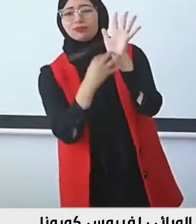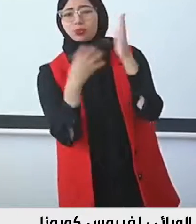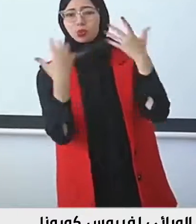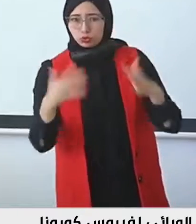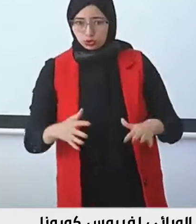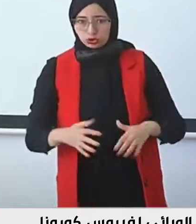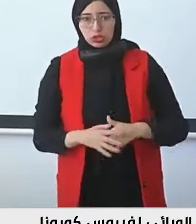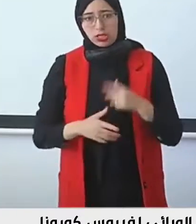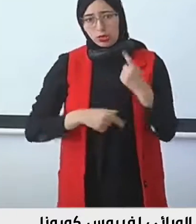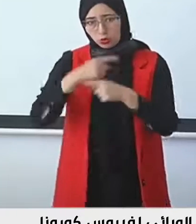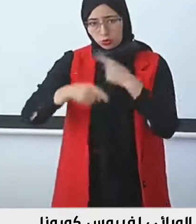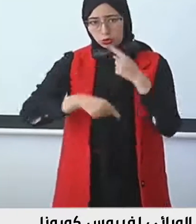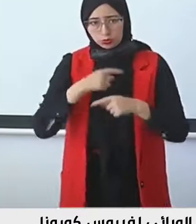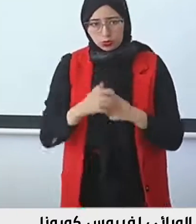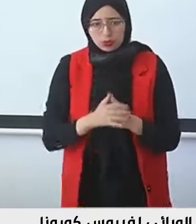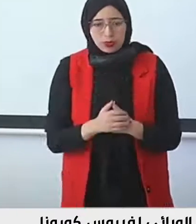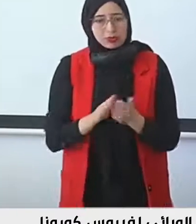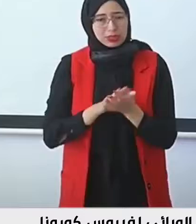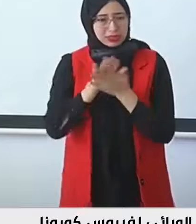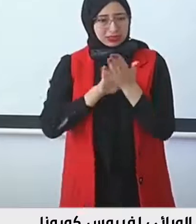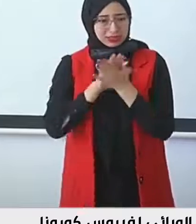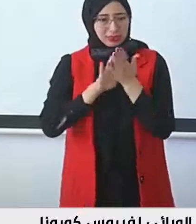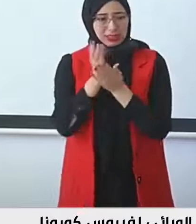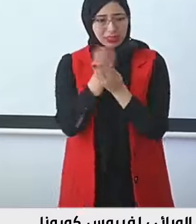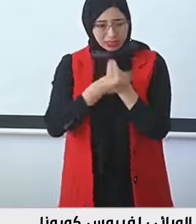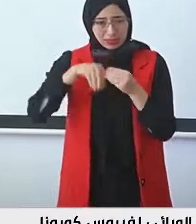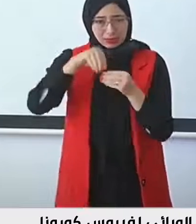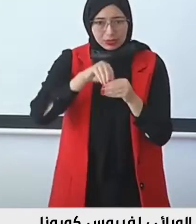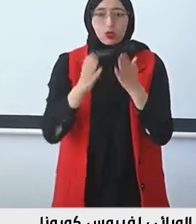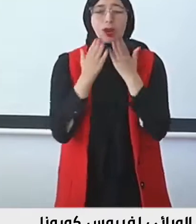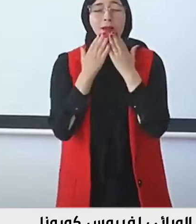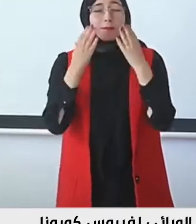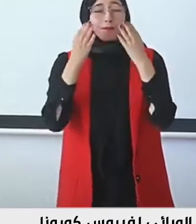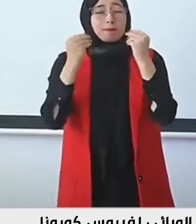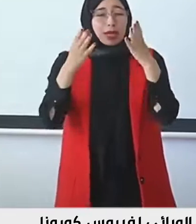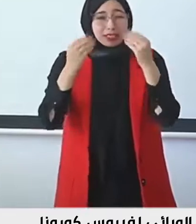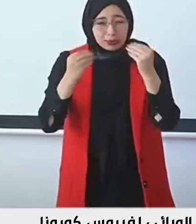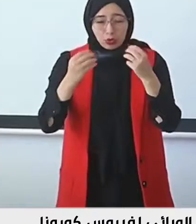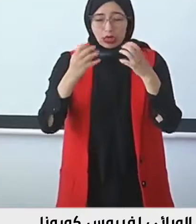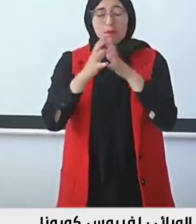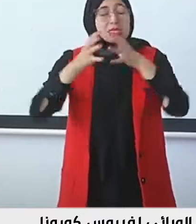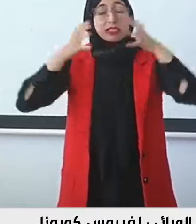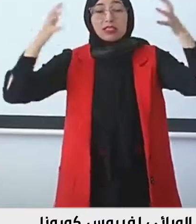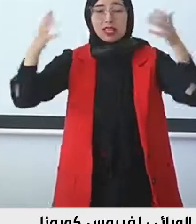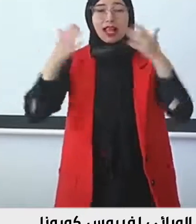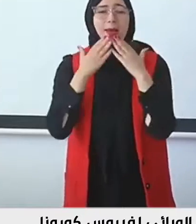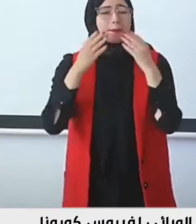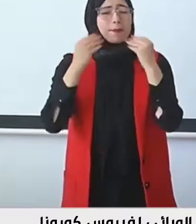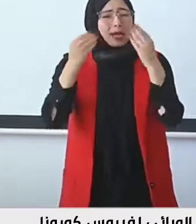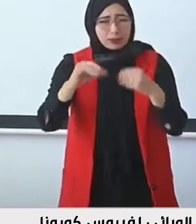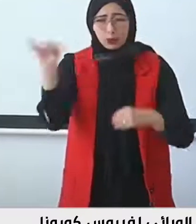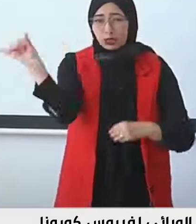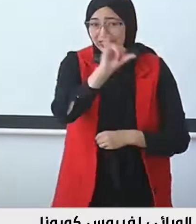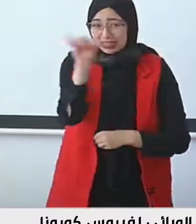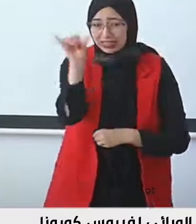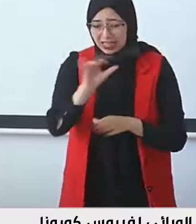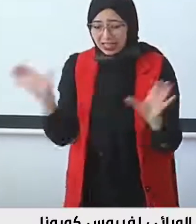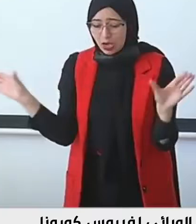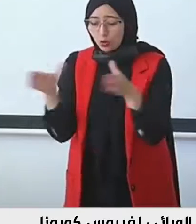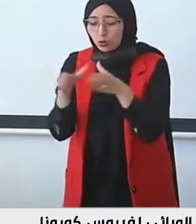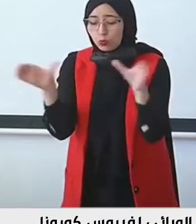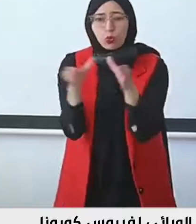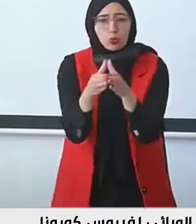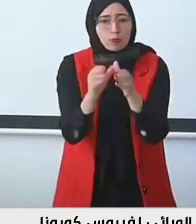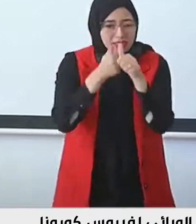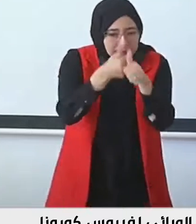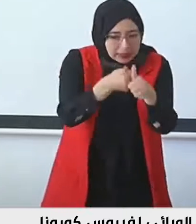يوميا. ونحب بالمناسبه بربي نحب نشكر شكر كبير للفرق هذه نتاع